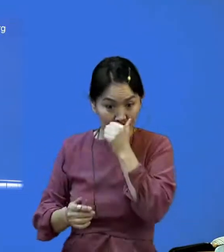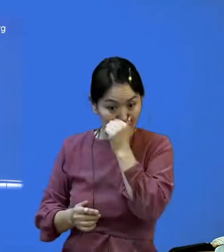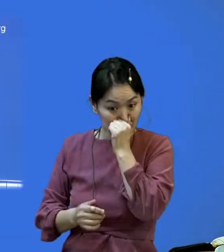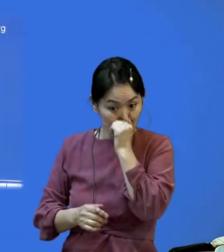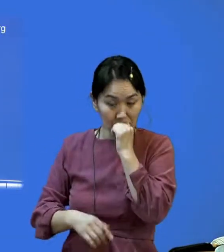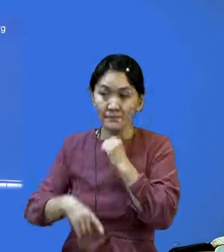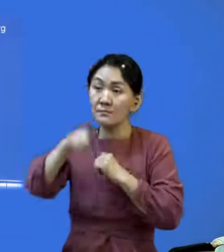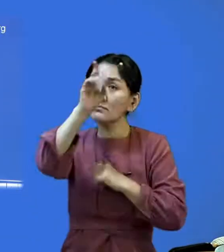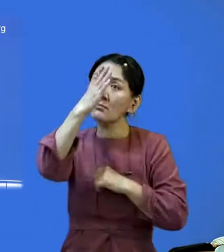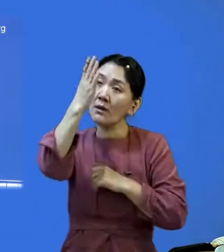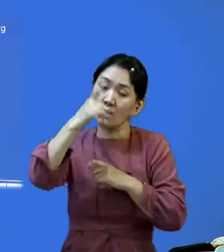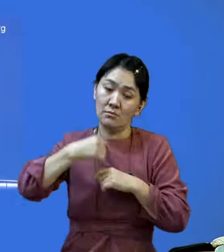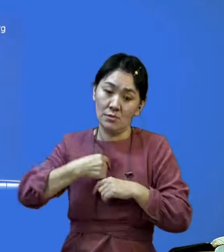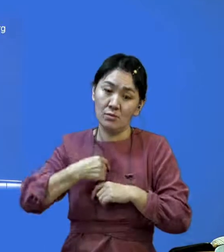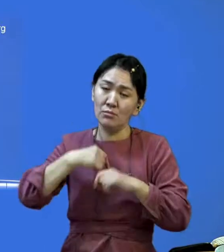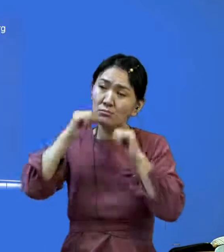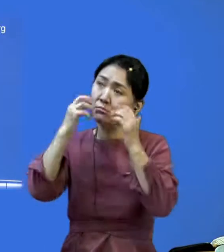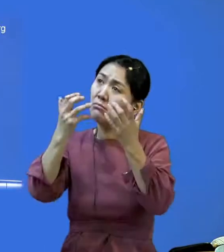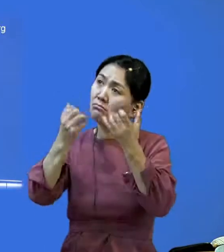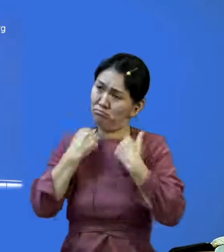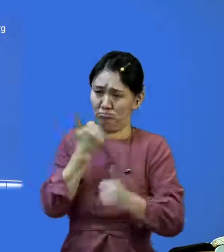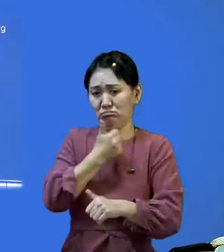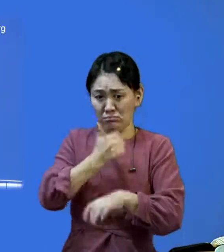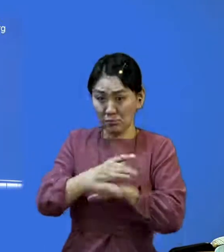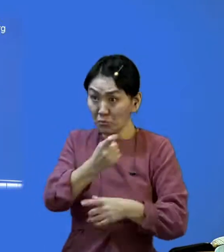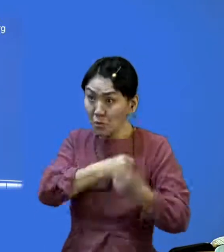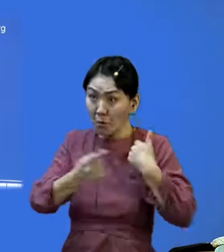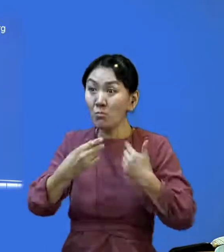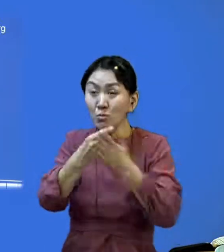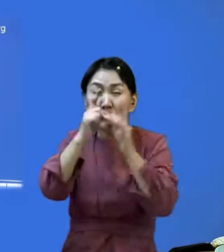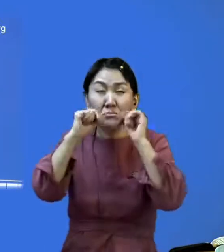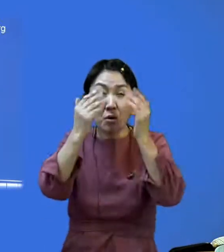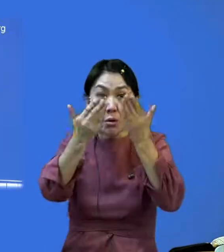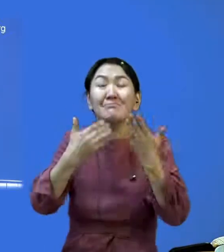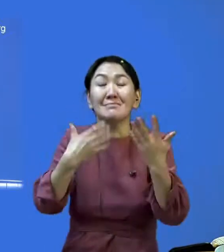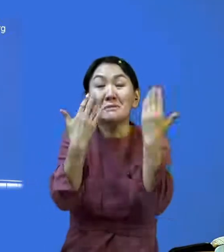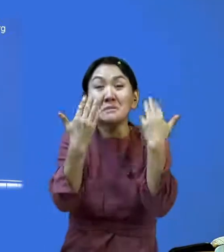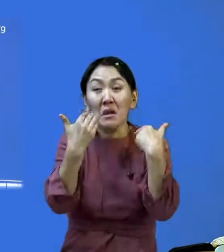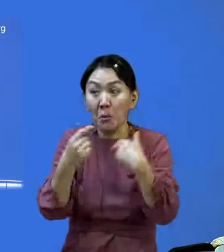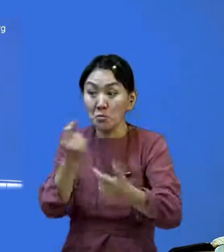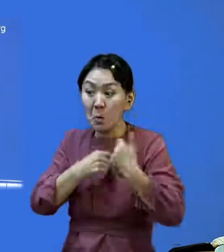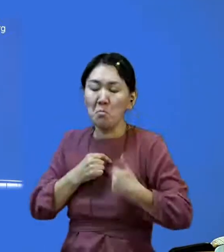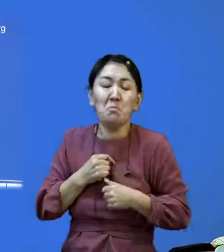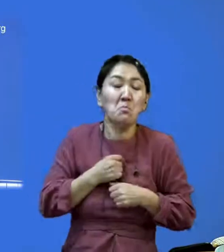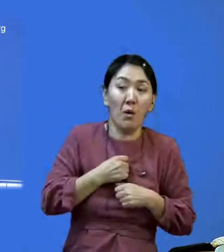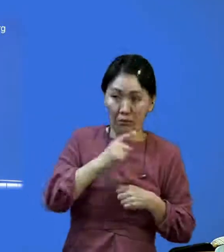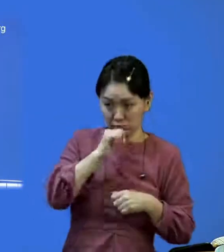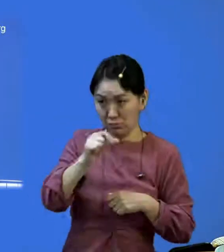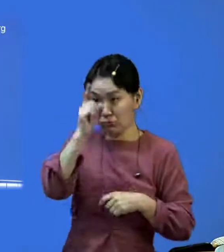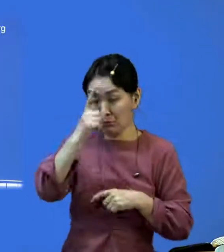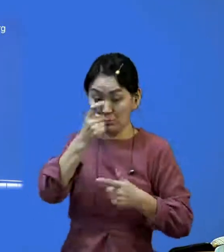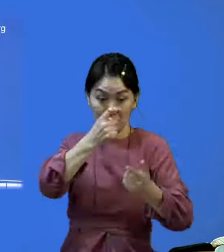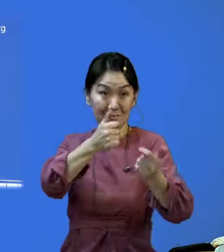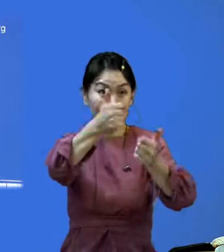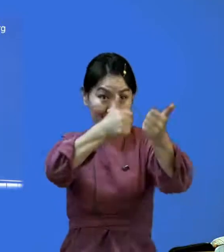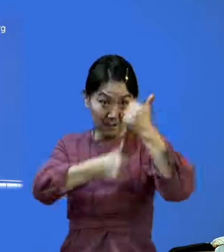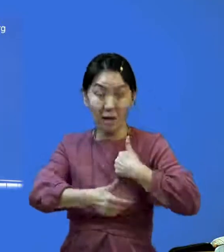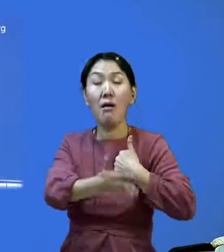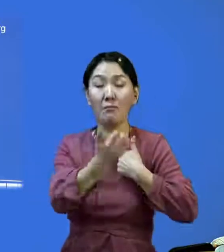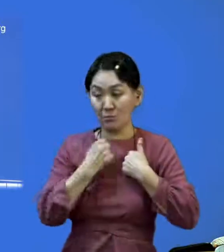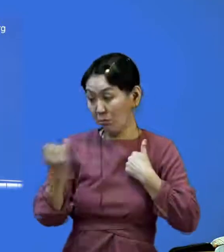Бурхан минь ээ би ерөөлийг үрцэн хүн ийм зовлон би авах эсгүй гэж юу? Эцгүртлээ бурхныг муулааг.